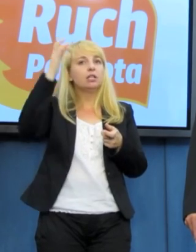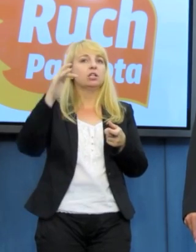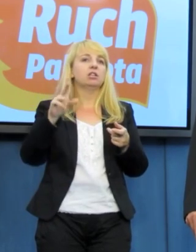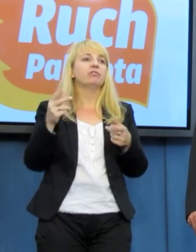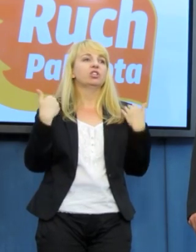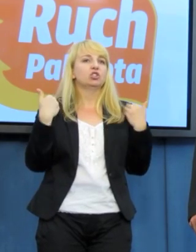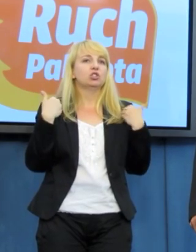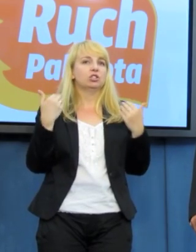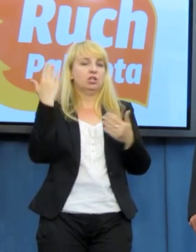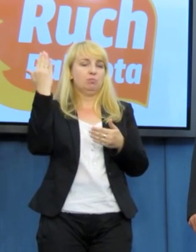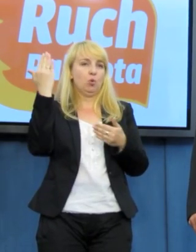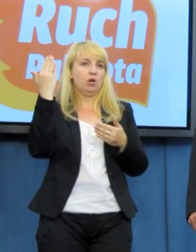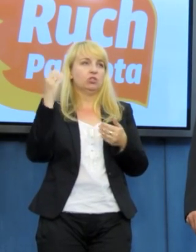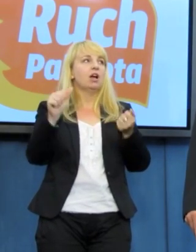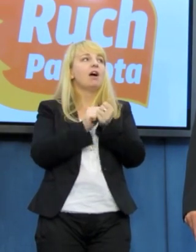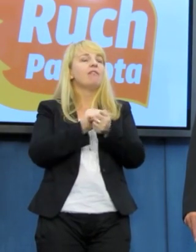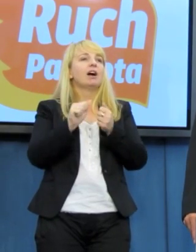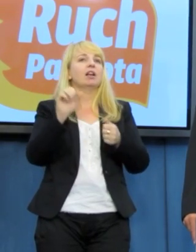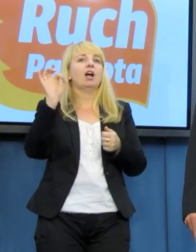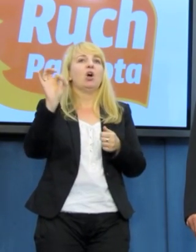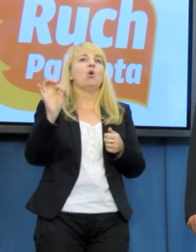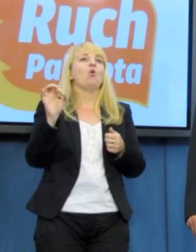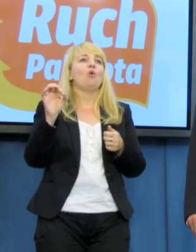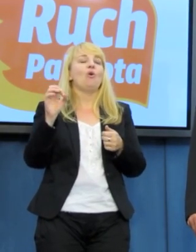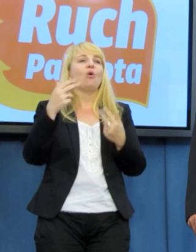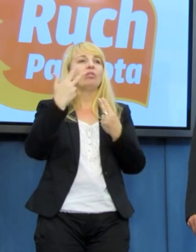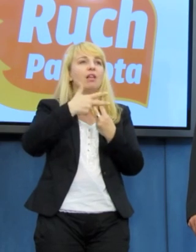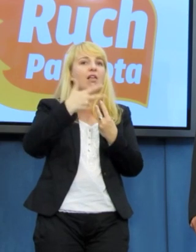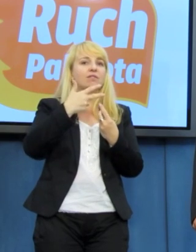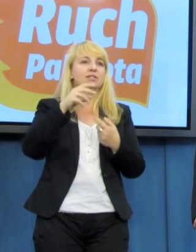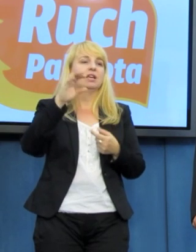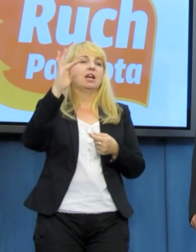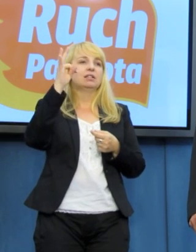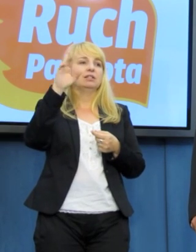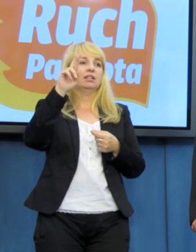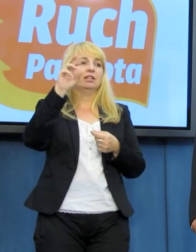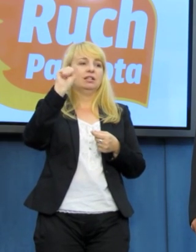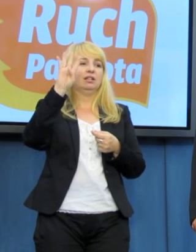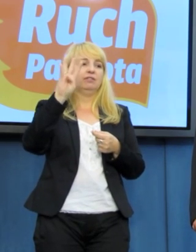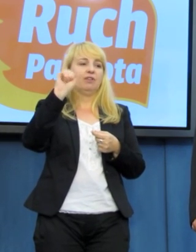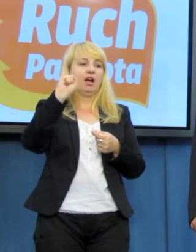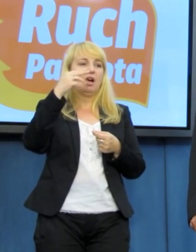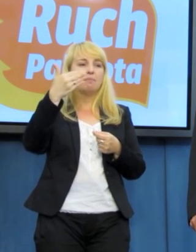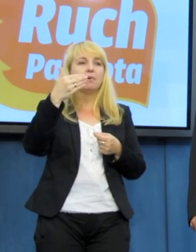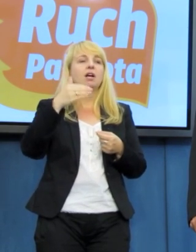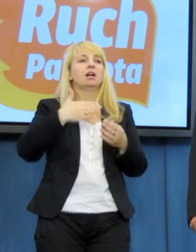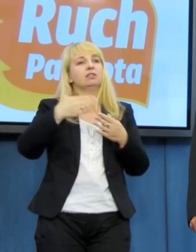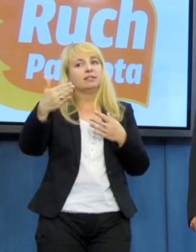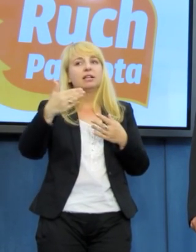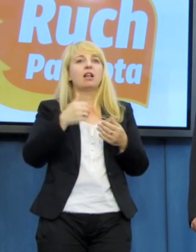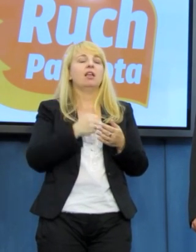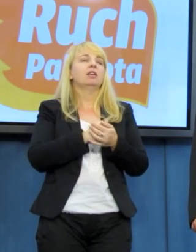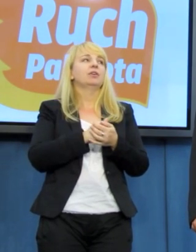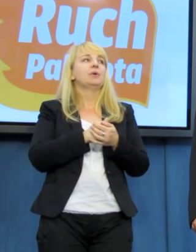o katolickie media, w tym o telewizję Trwam, i walka